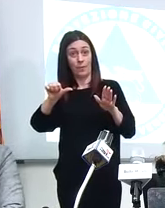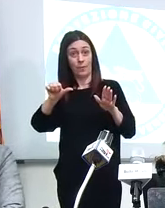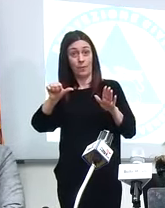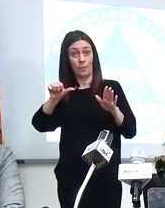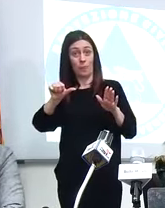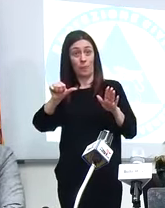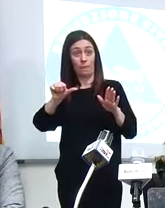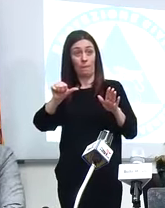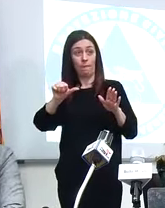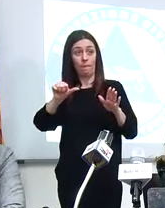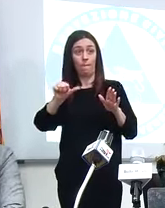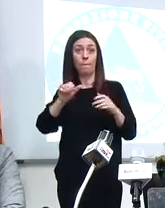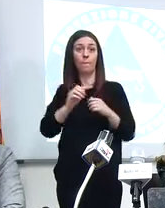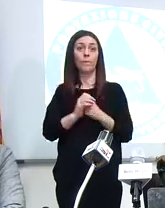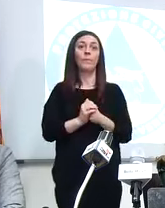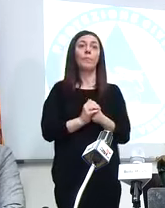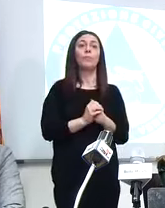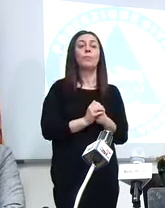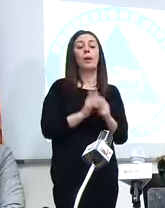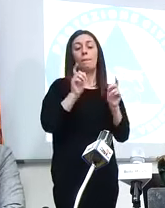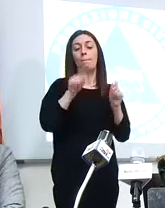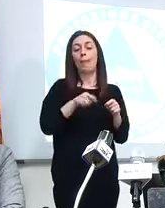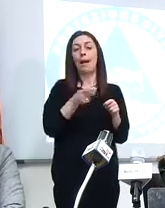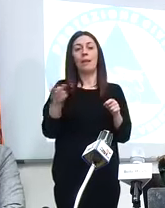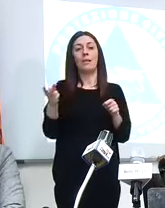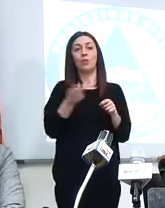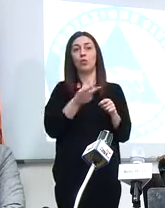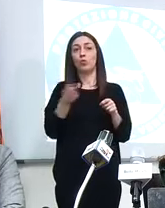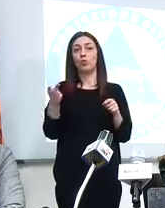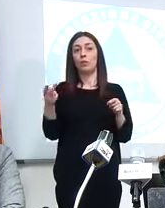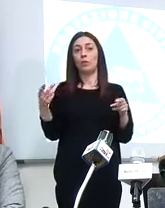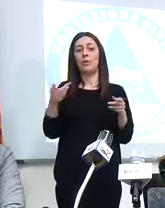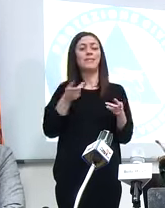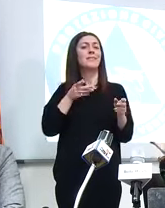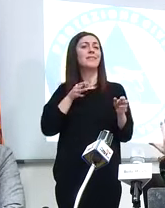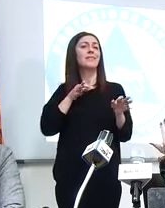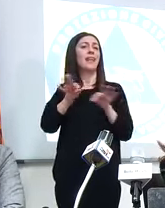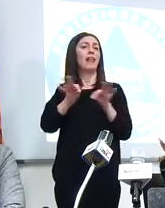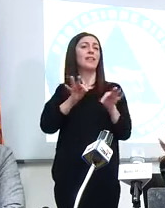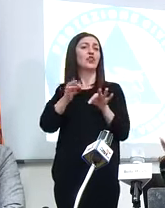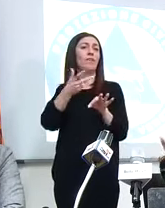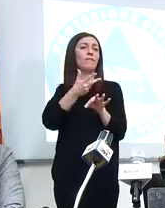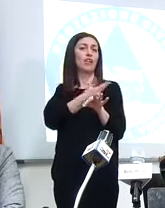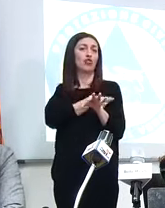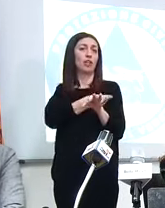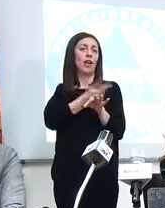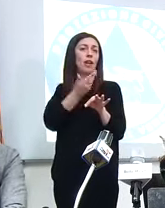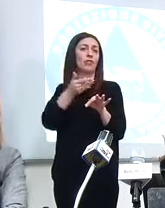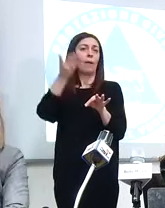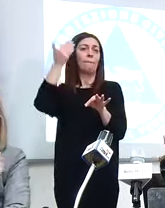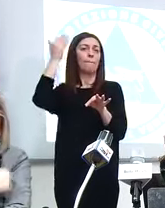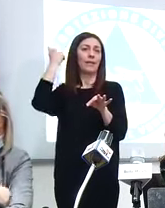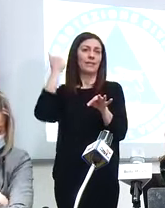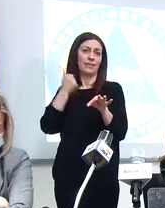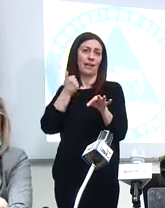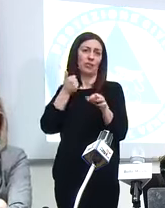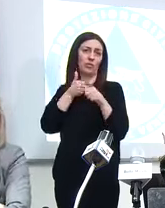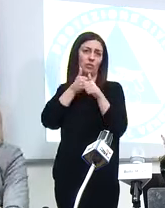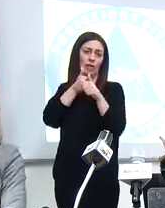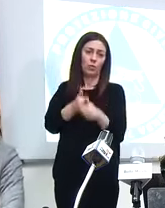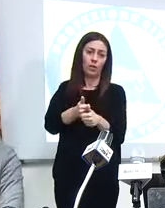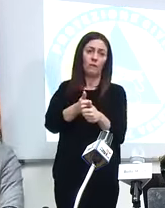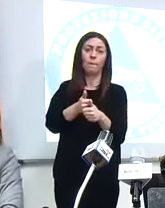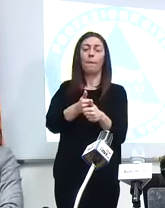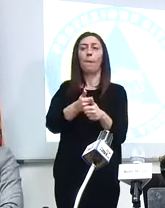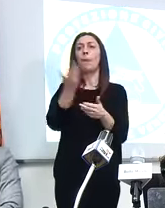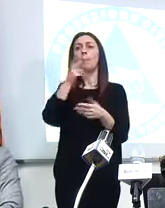coorti. Questo è il nostro obiettivo, è una strategia vaccinale che abbiamo adottato anche in passato a seguito di emergenze,